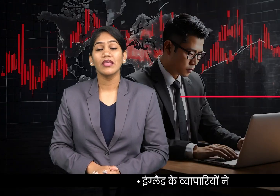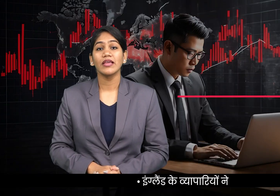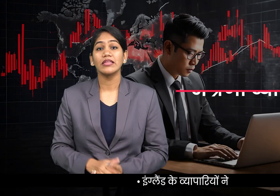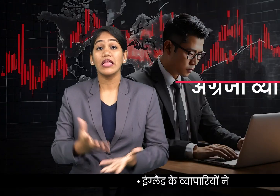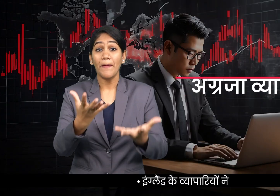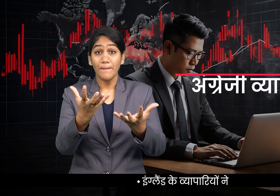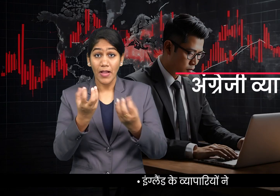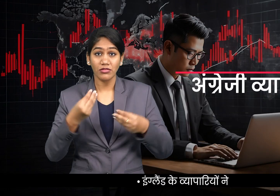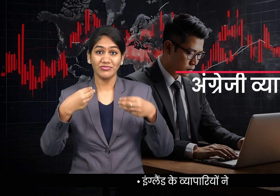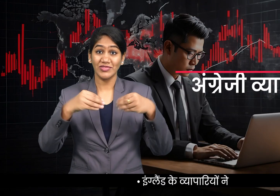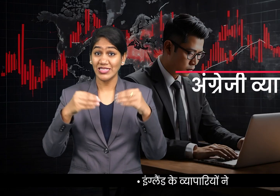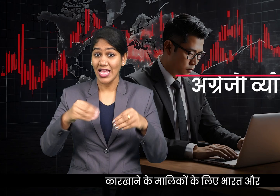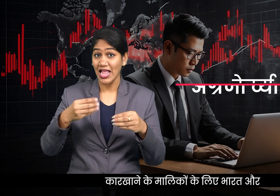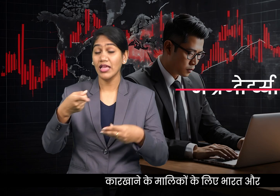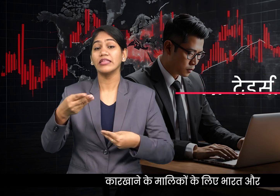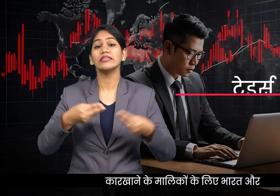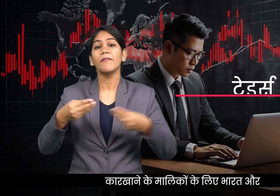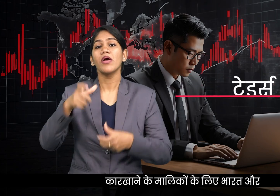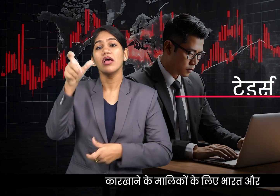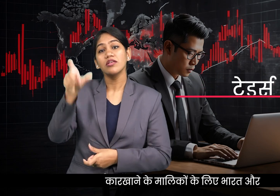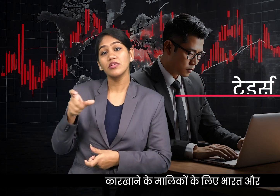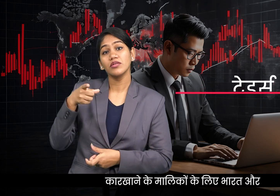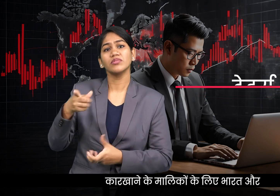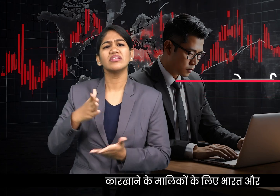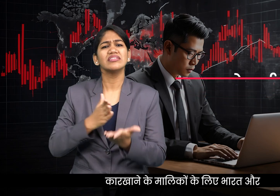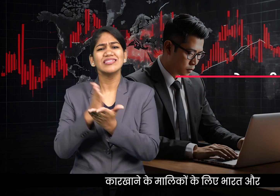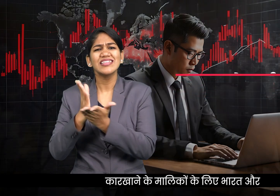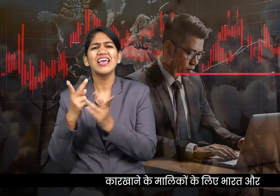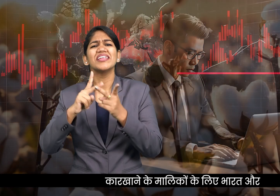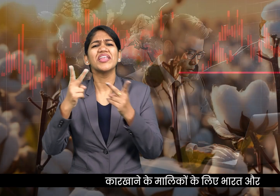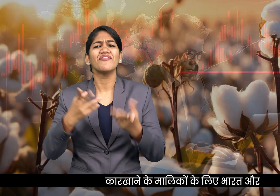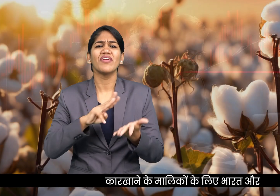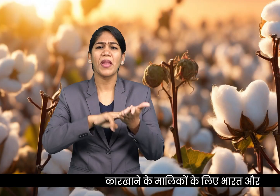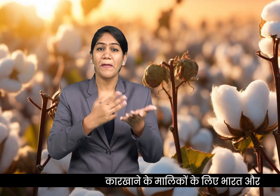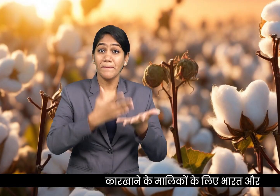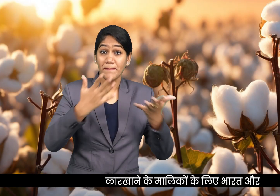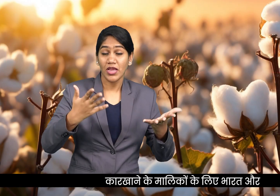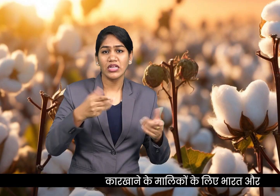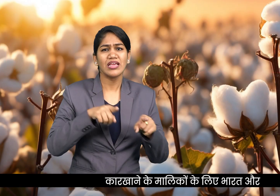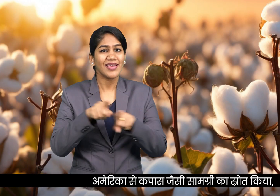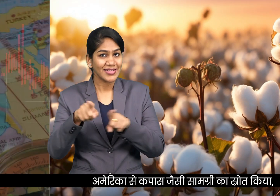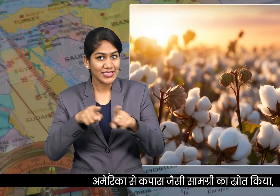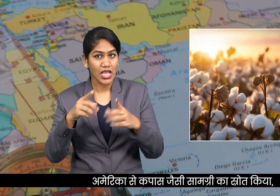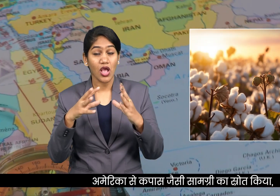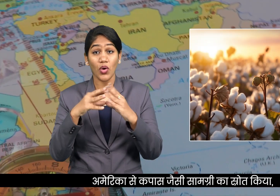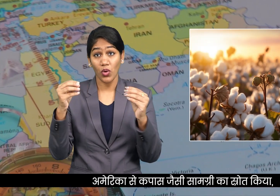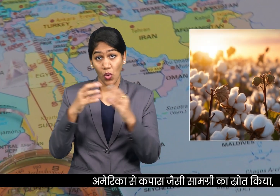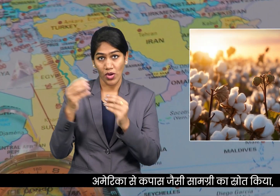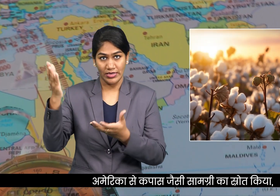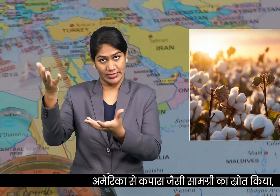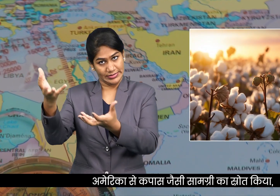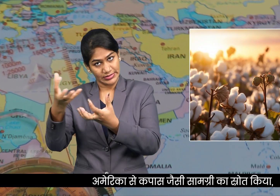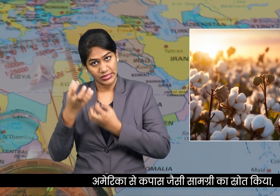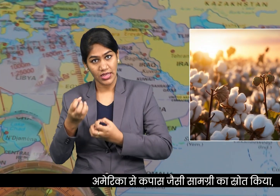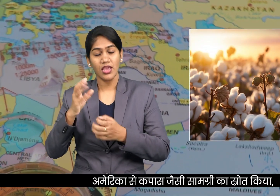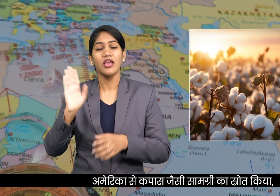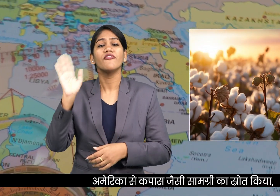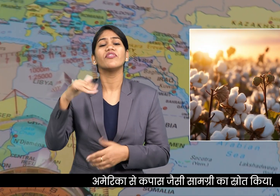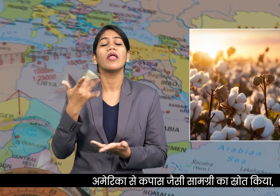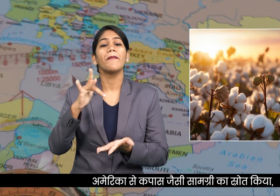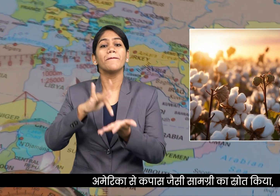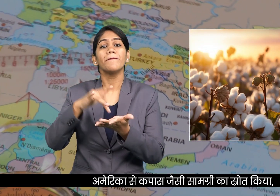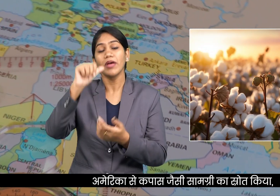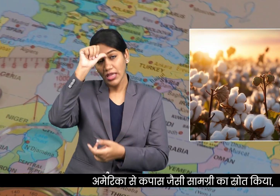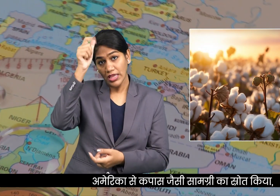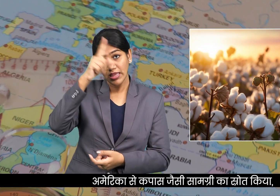इंग्लैंड के व्यापारियों ने कारखाने के मालिकों के लिए भारत और अमेरिका के कपास जैसी सामग्री